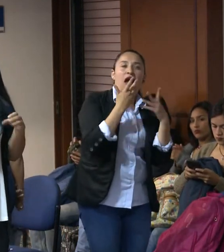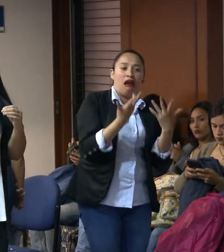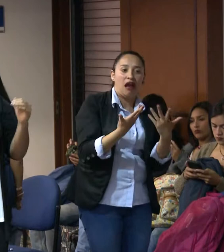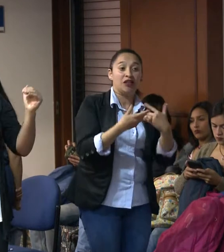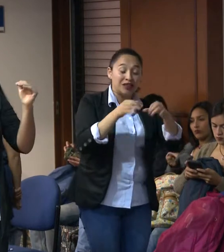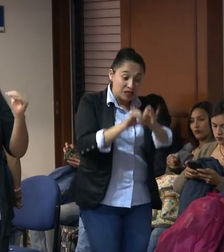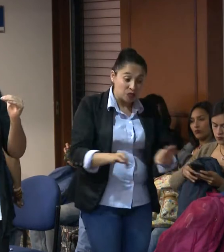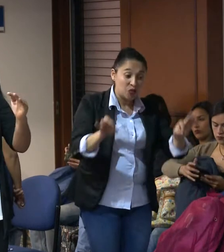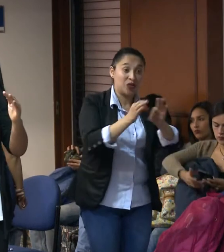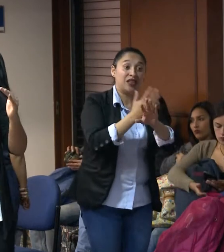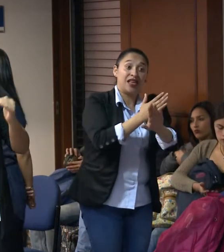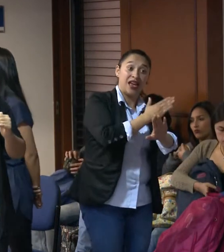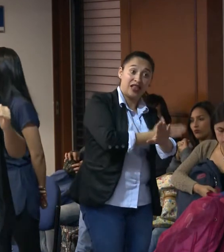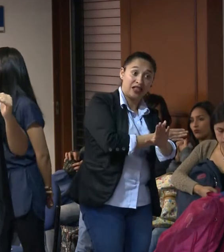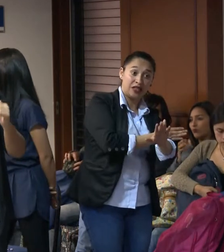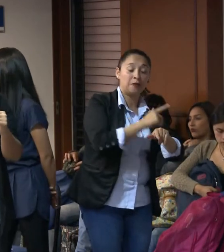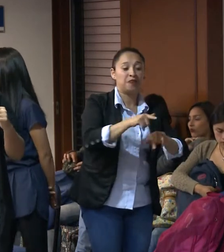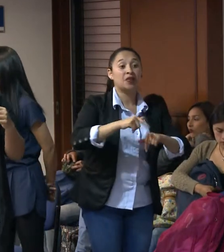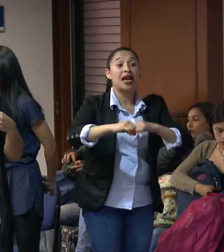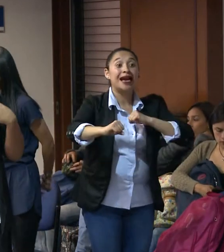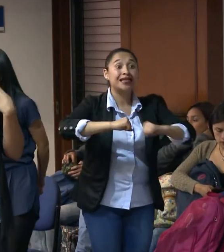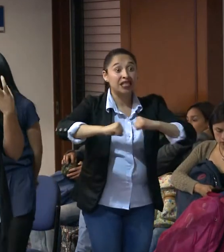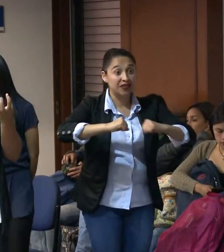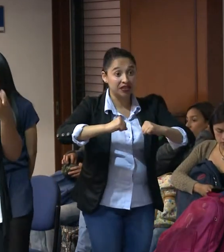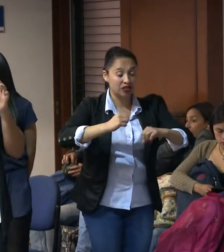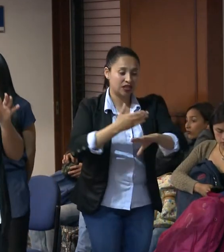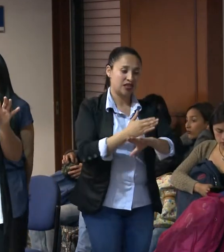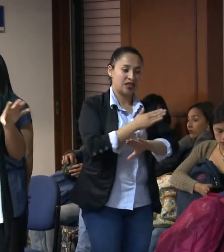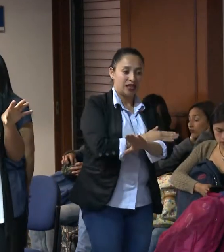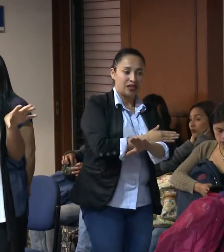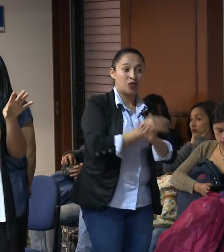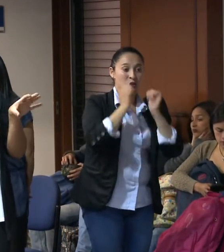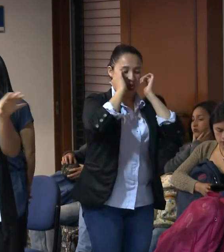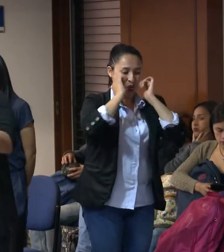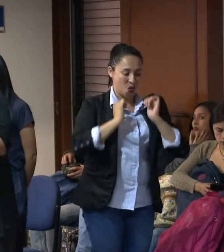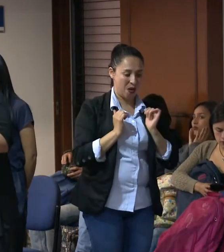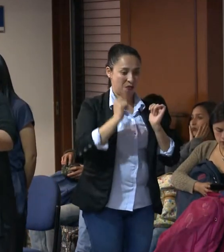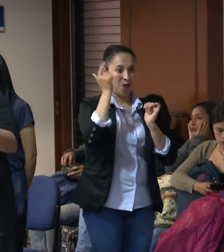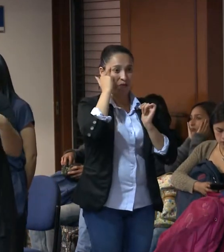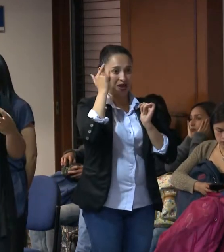antes de, sí, o sea, en la parte de activación, para saber qué es lo que vamos a hacer